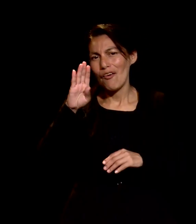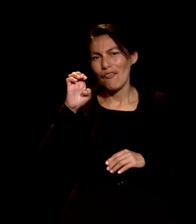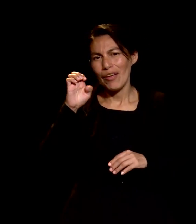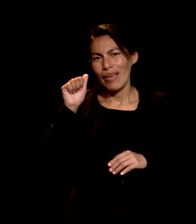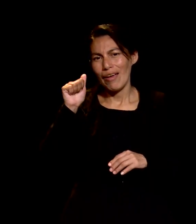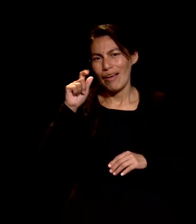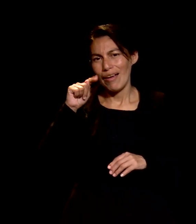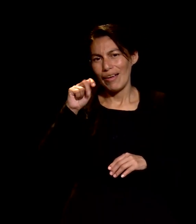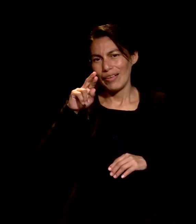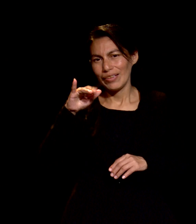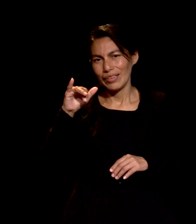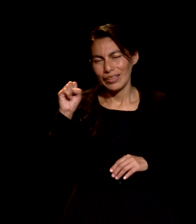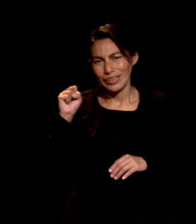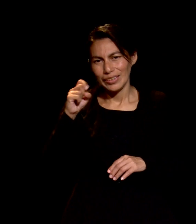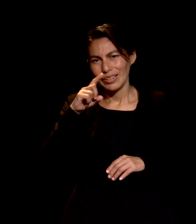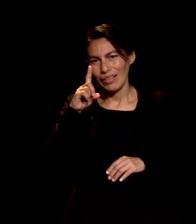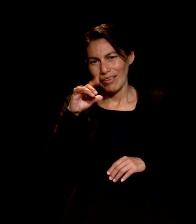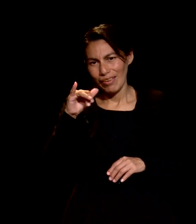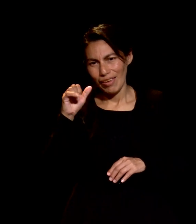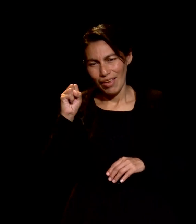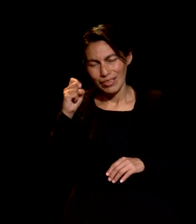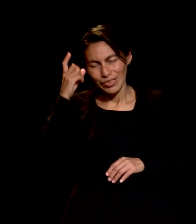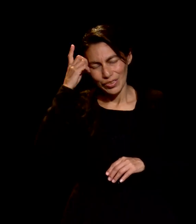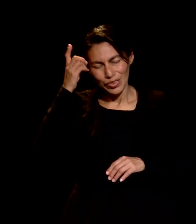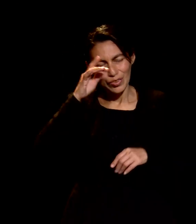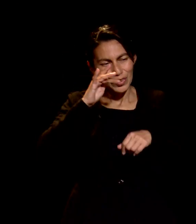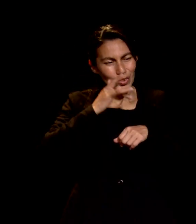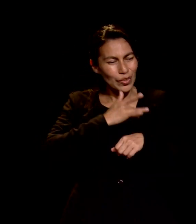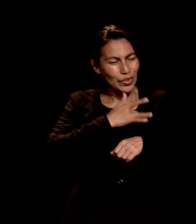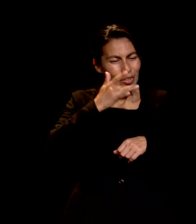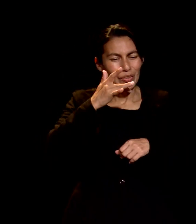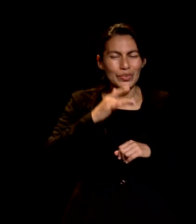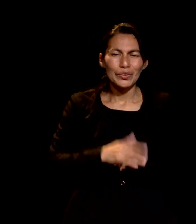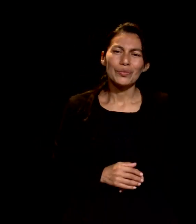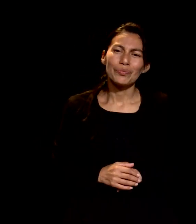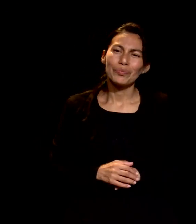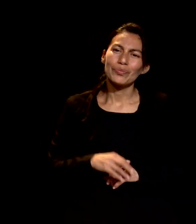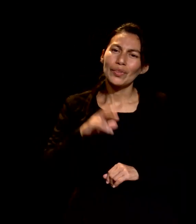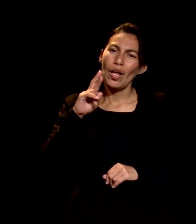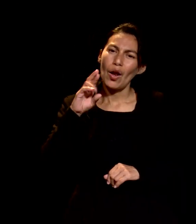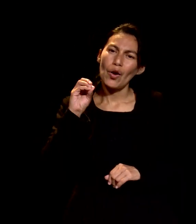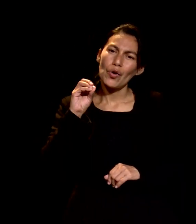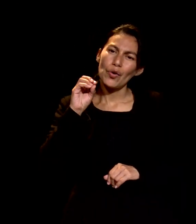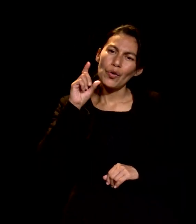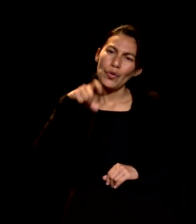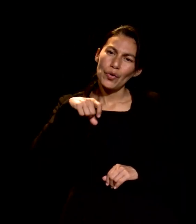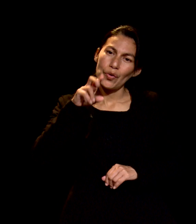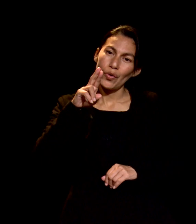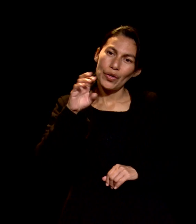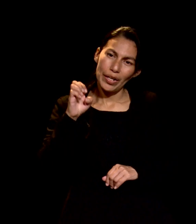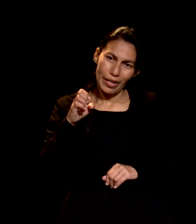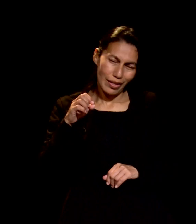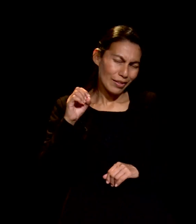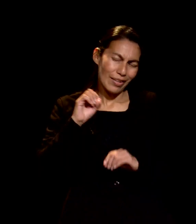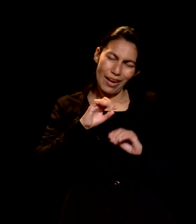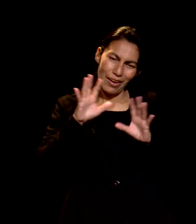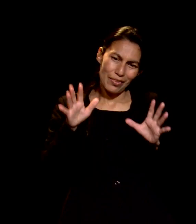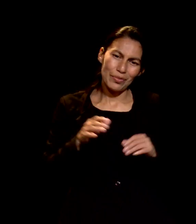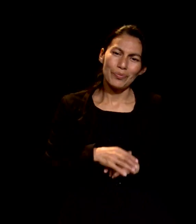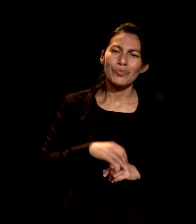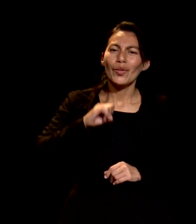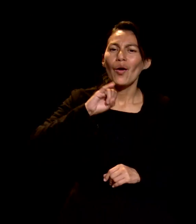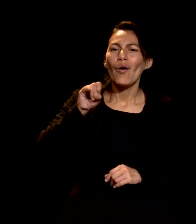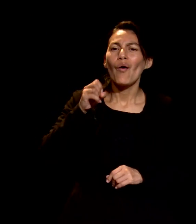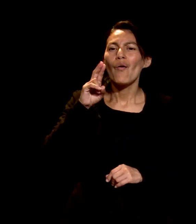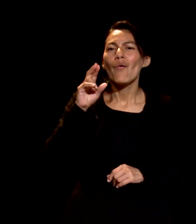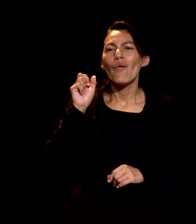Beatriz Díaz Para que Dios Siga tocando su corazón Claro que sí Roque Con mucho gusto Juana